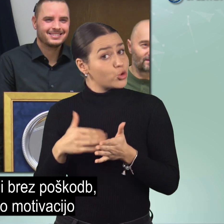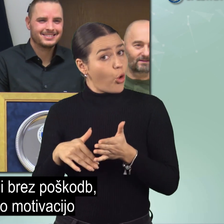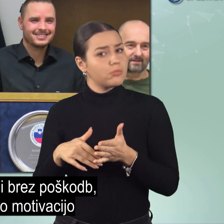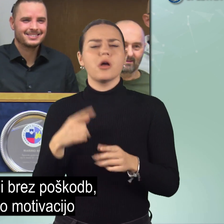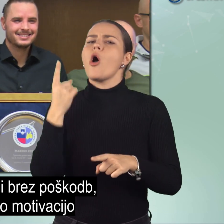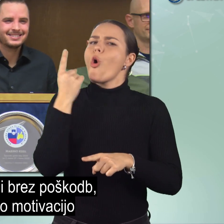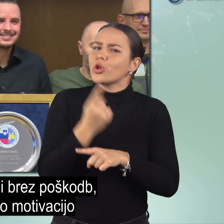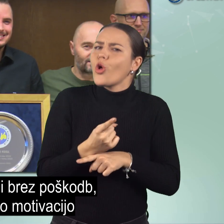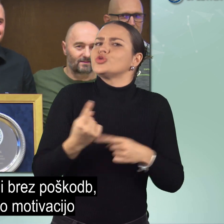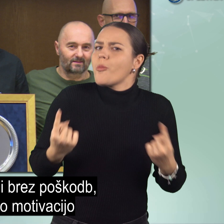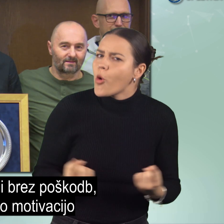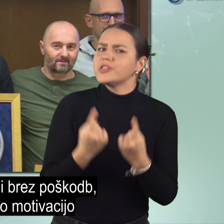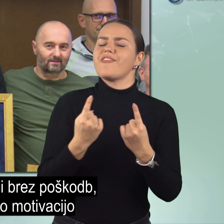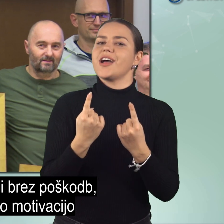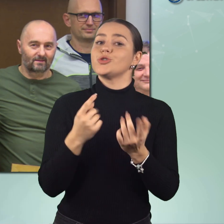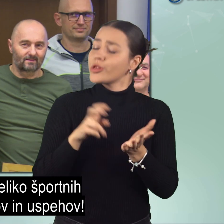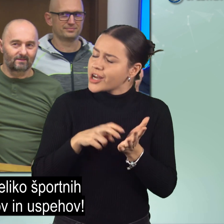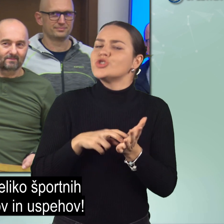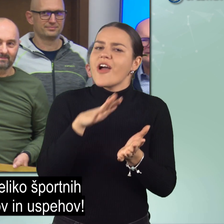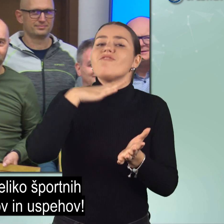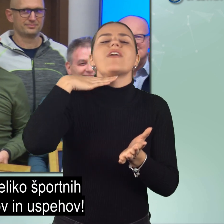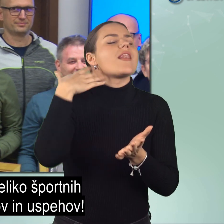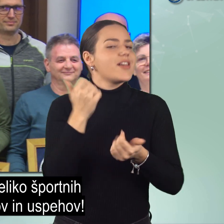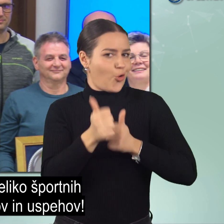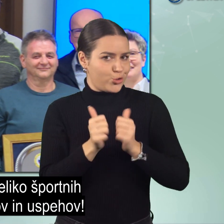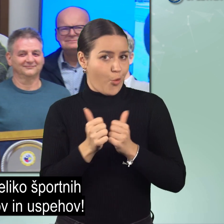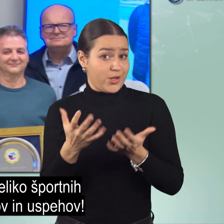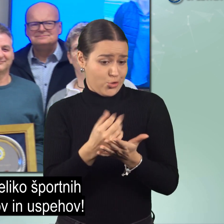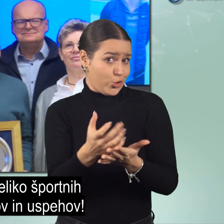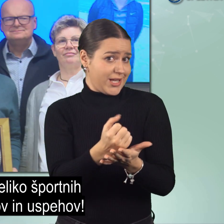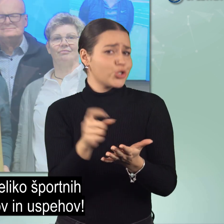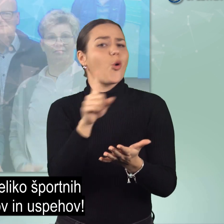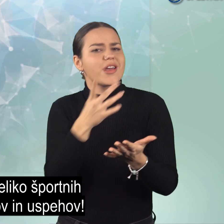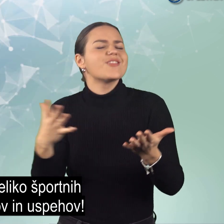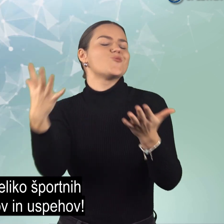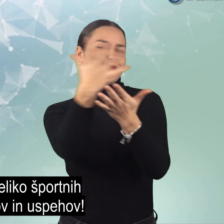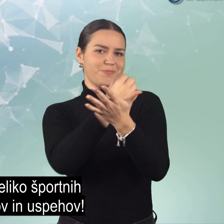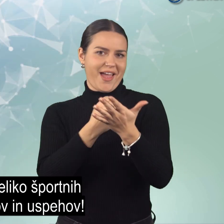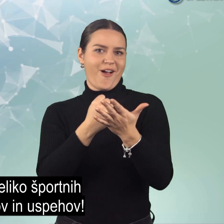odločno motivacijo ter še veliko športnih dosežkov in uspehov.